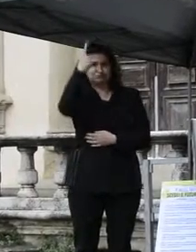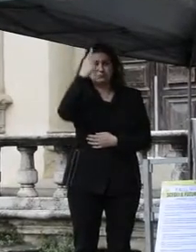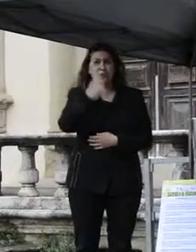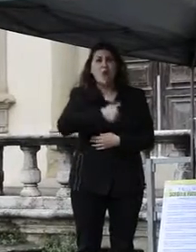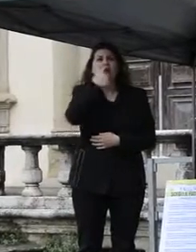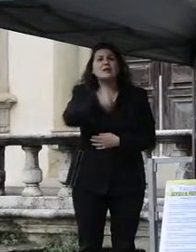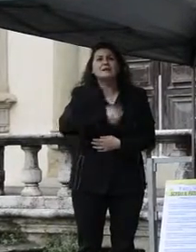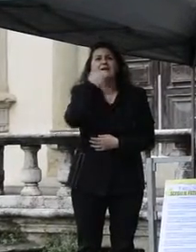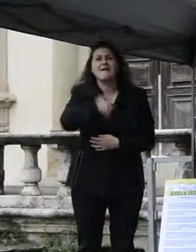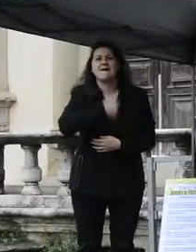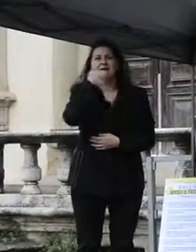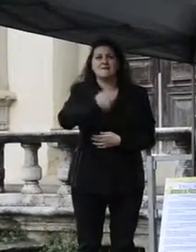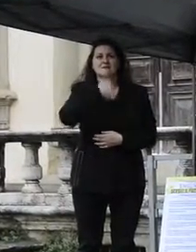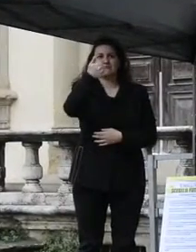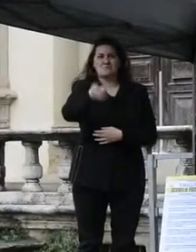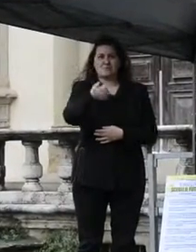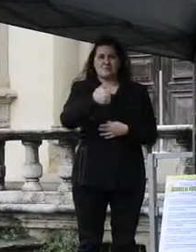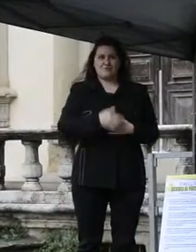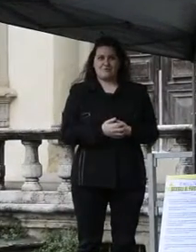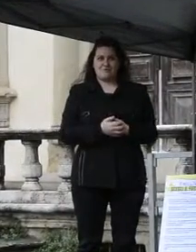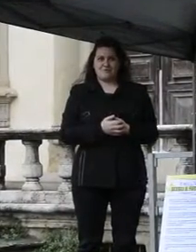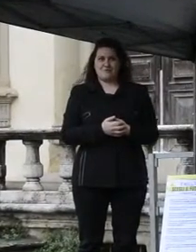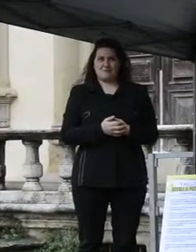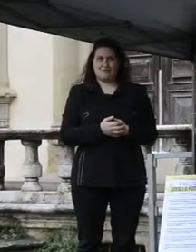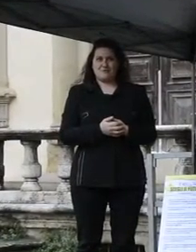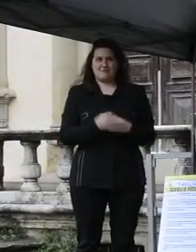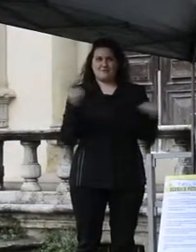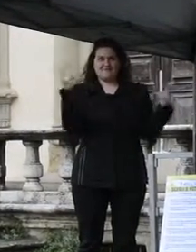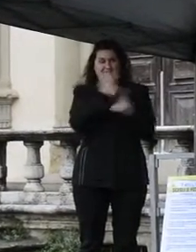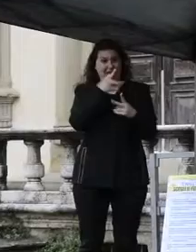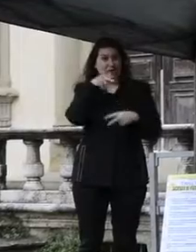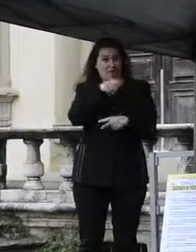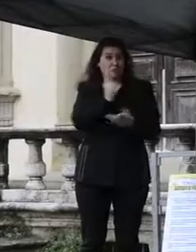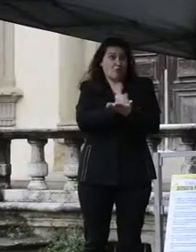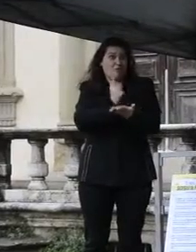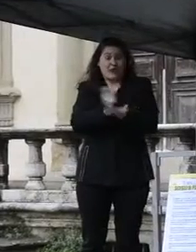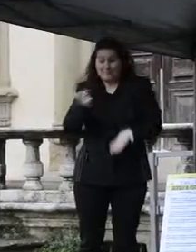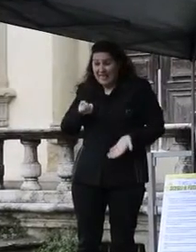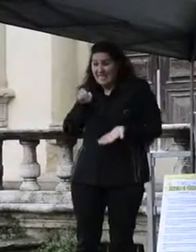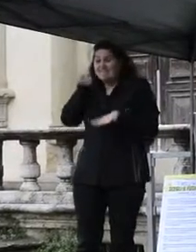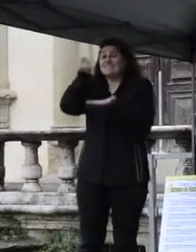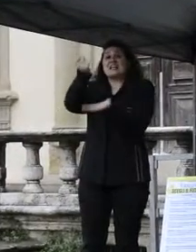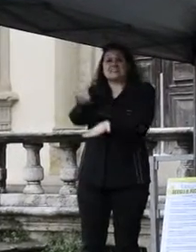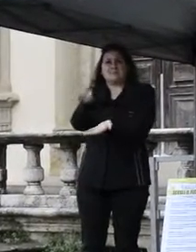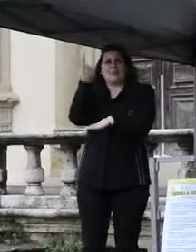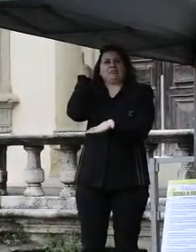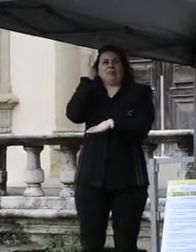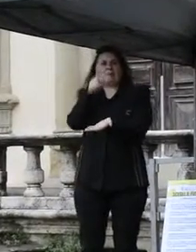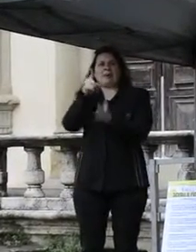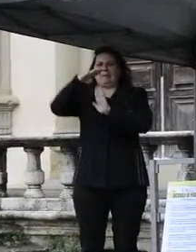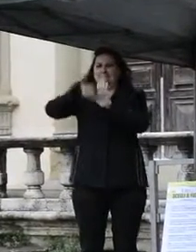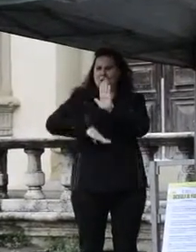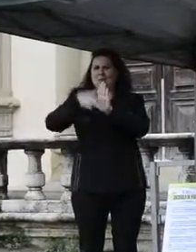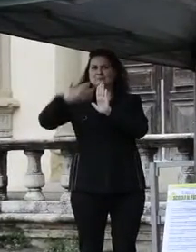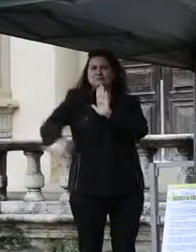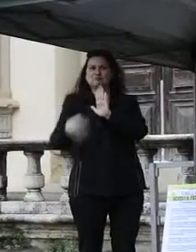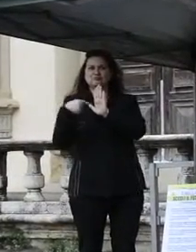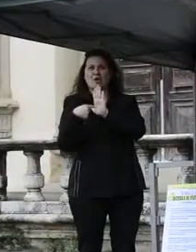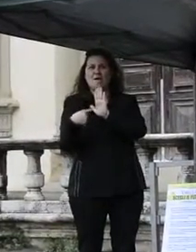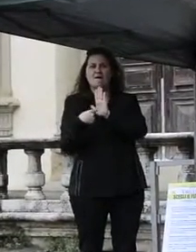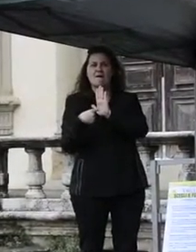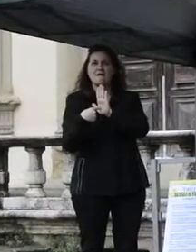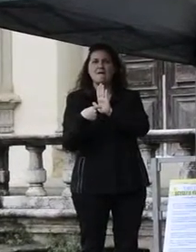anno, e praticamente non fa neanche gli investimenti che sono già programmati e